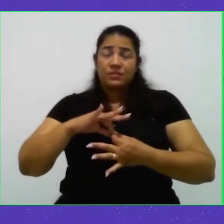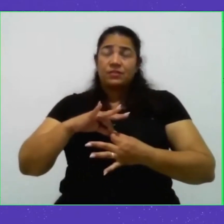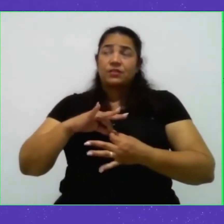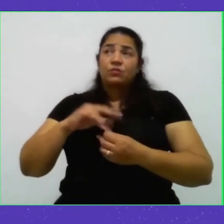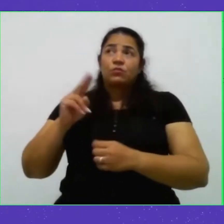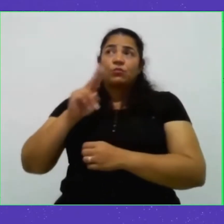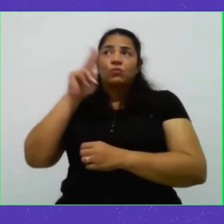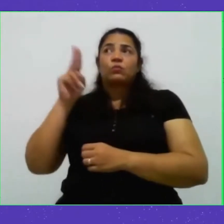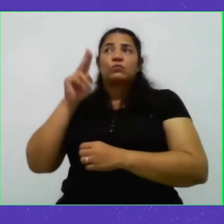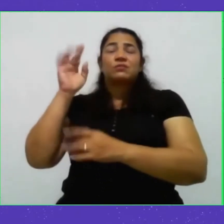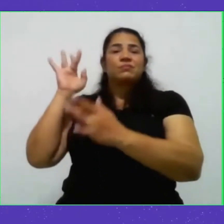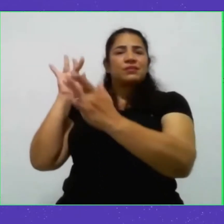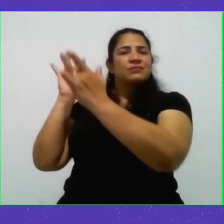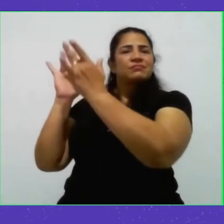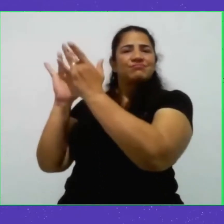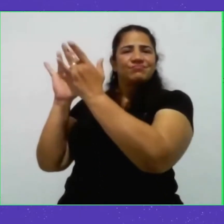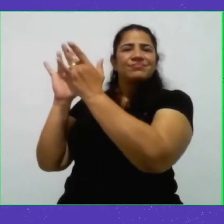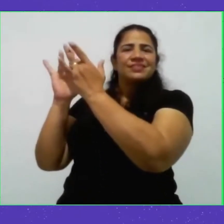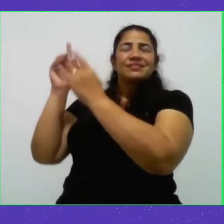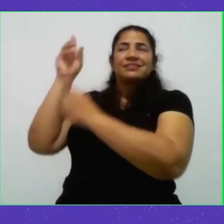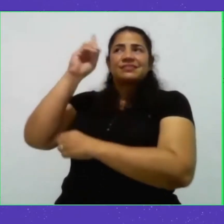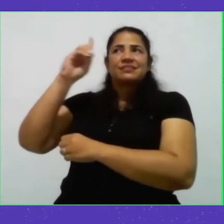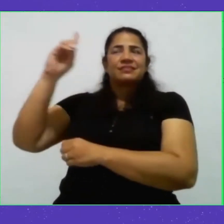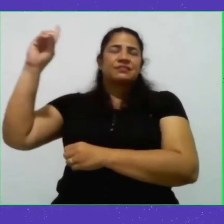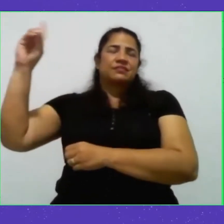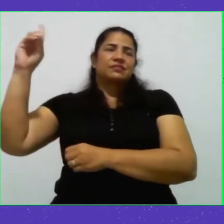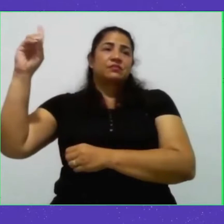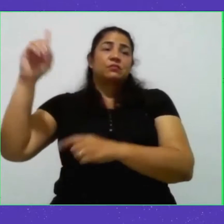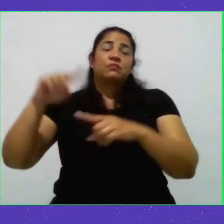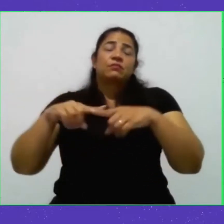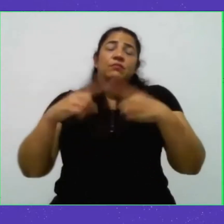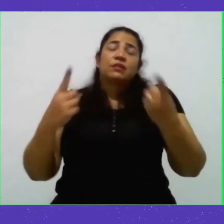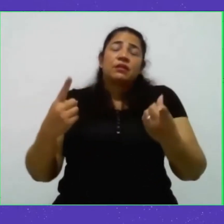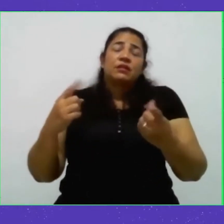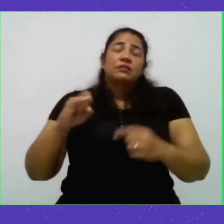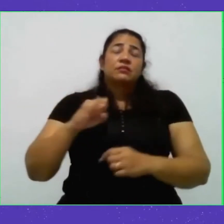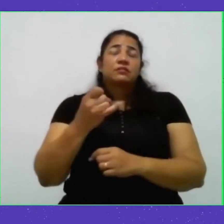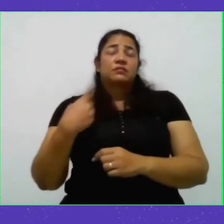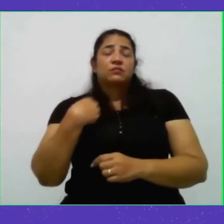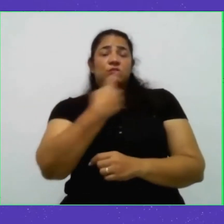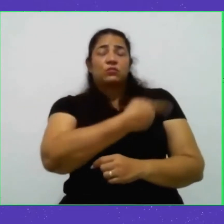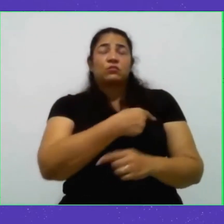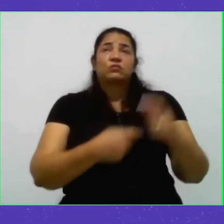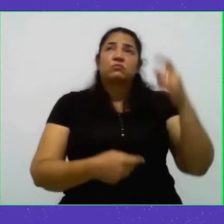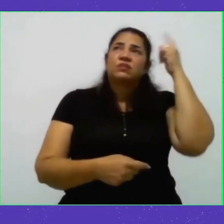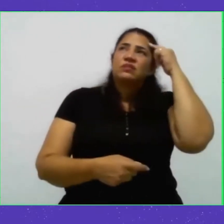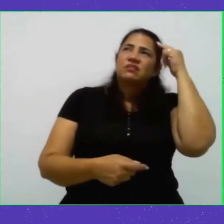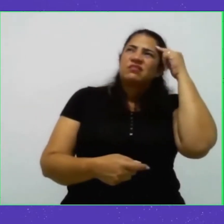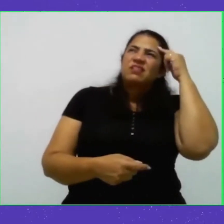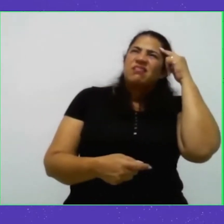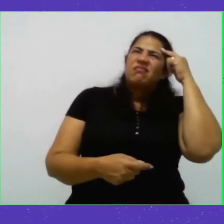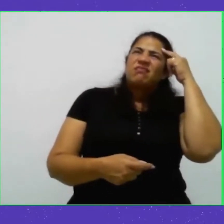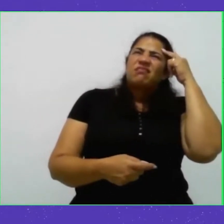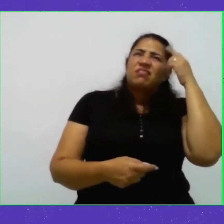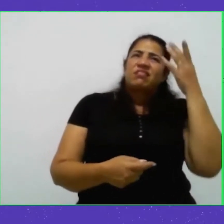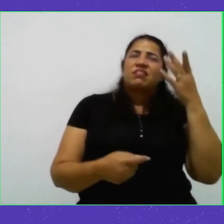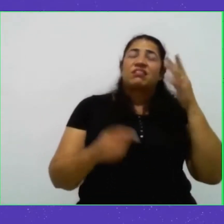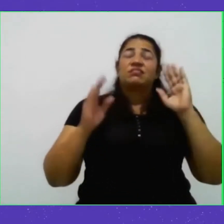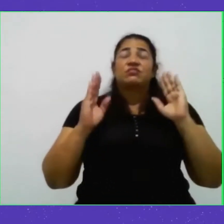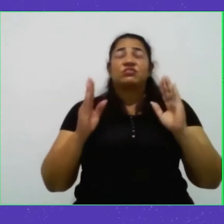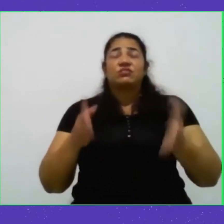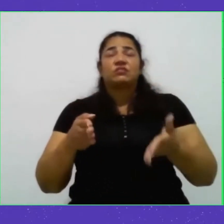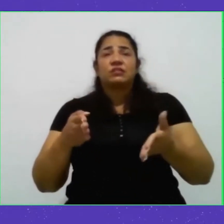cheios, abastados, arrogantes, não poderemos receber a Deus. Se